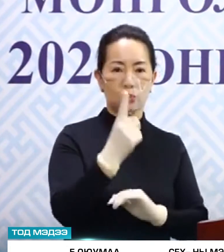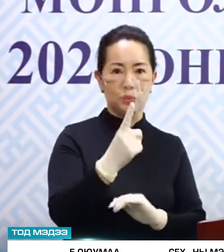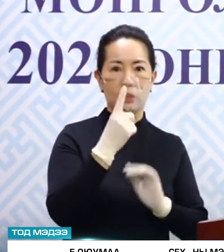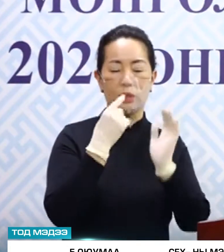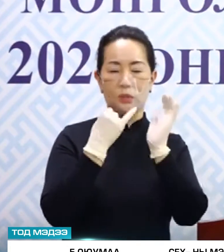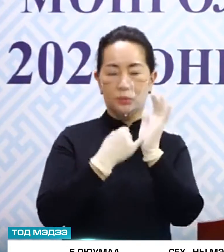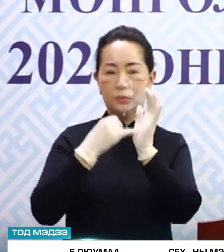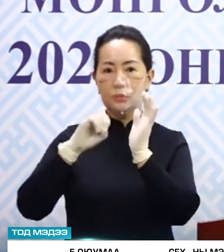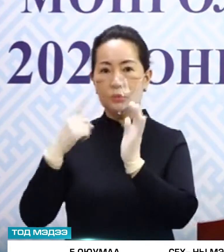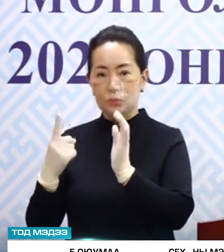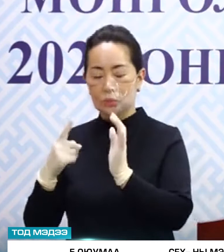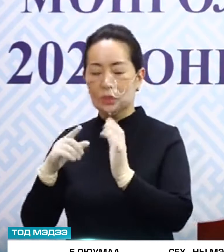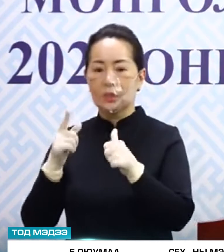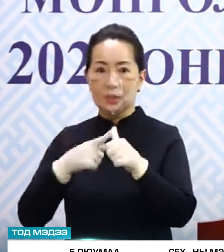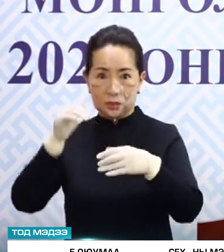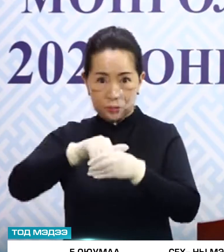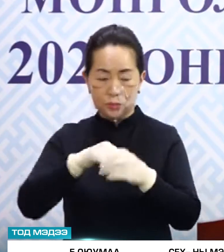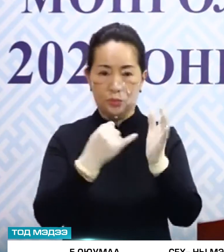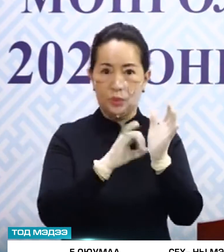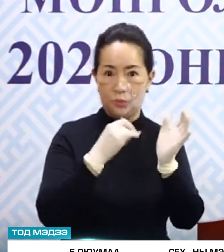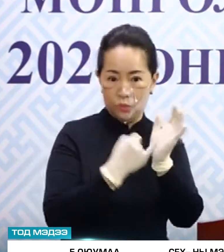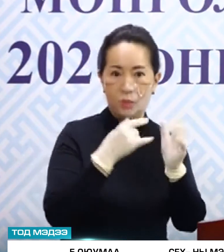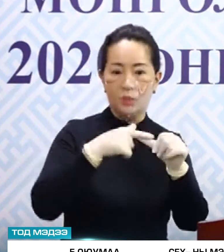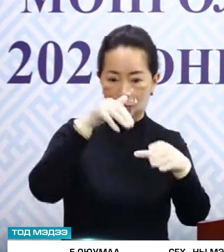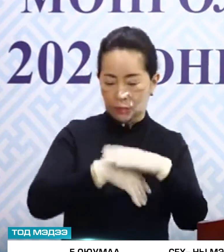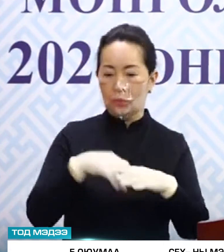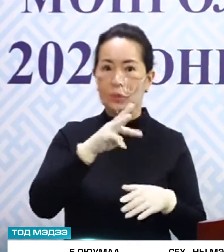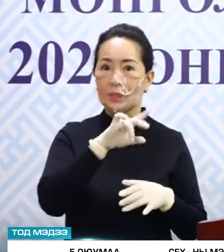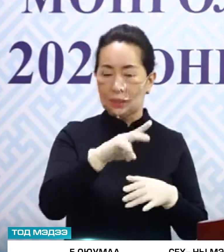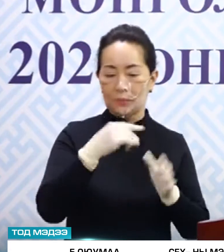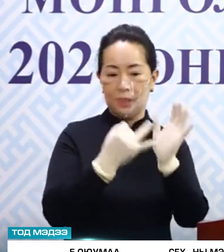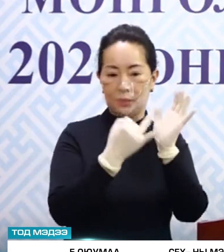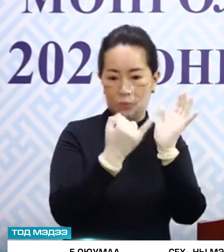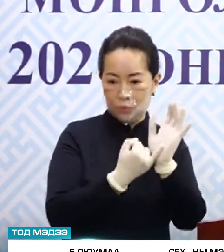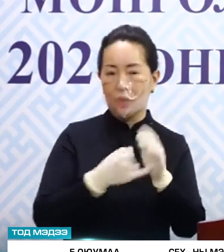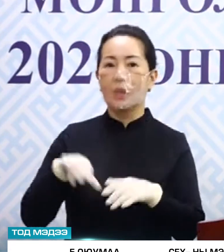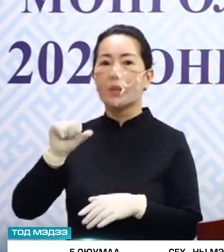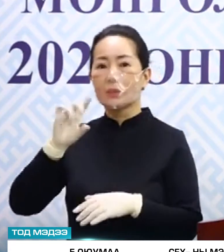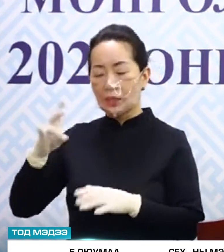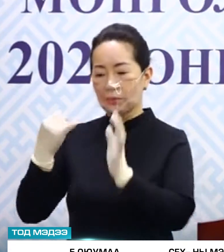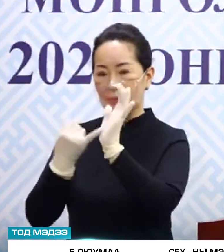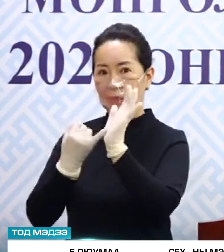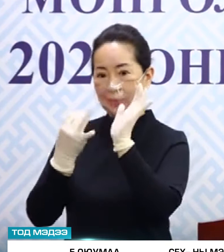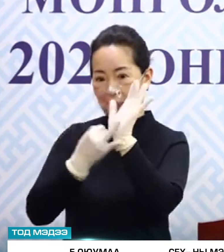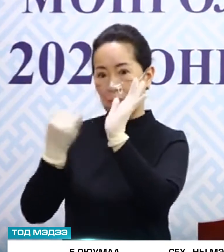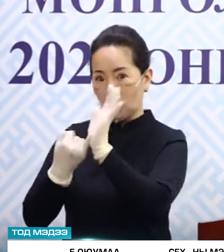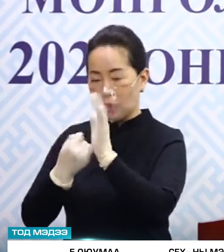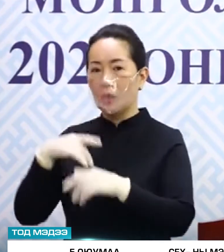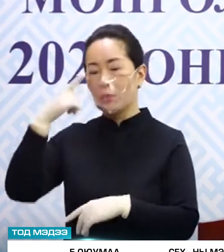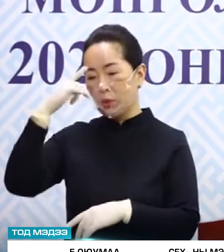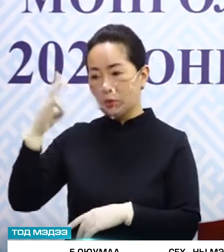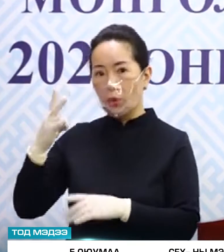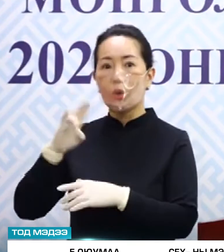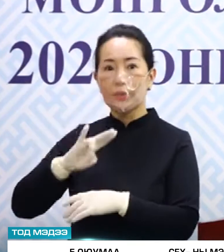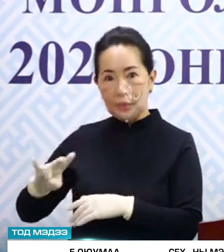бүртгэгдсэнээс Монгол Ардын намаас 76, Арчсан намаас 76, Монголын ногоо намаас